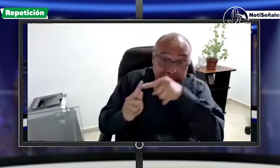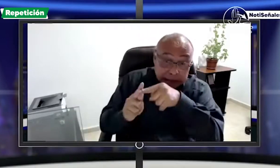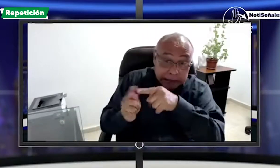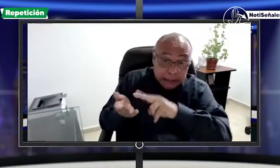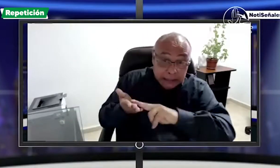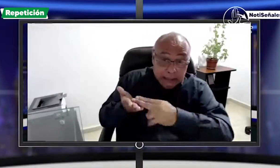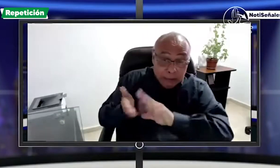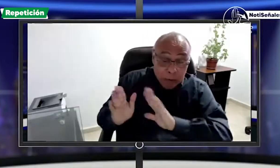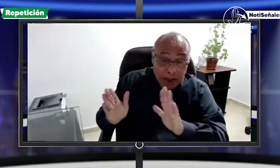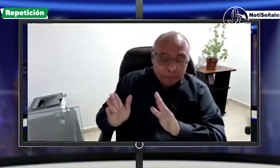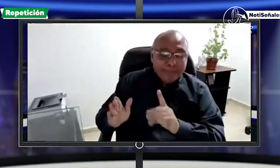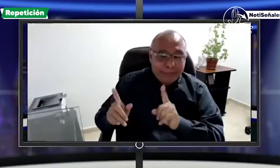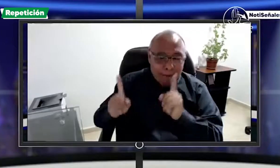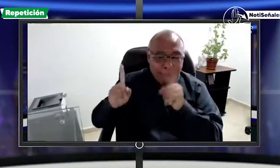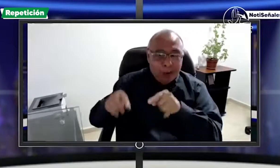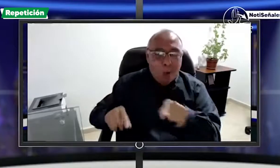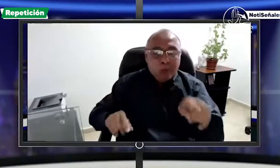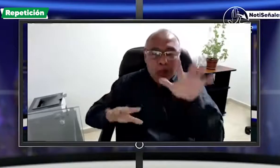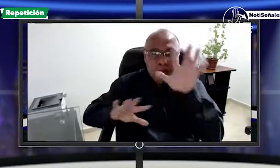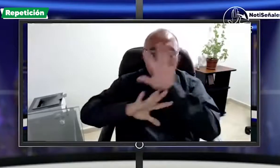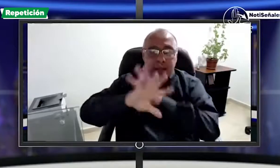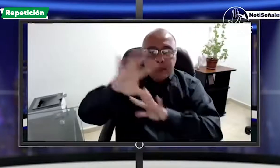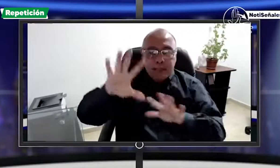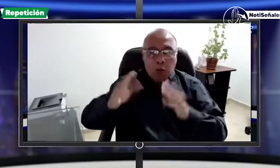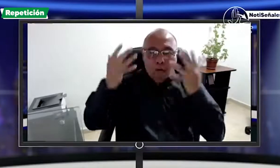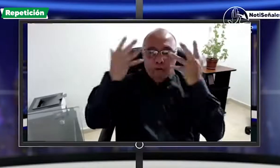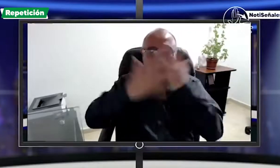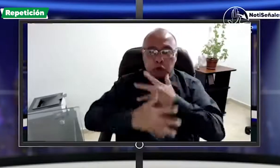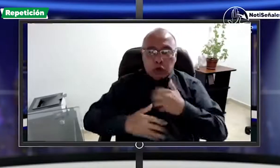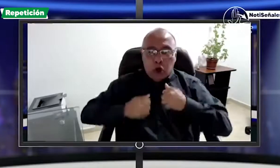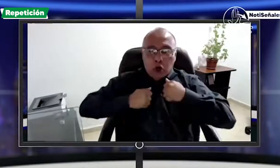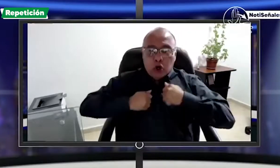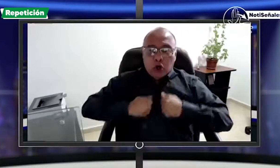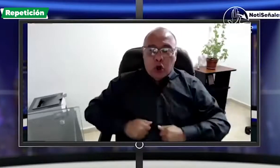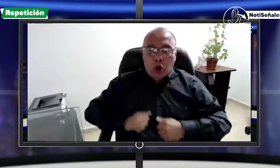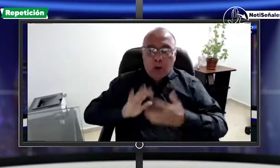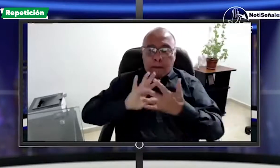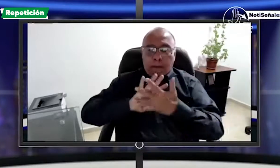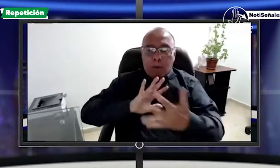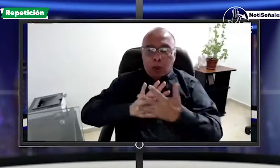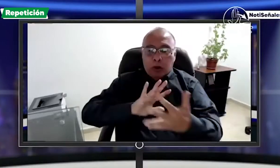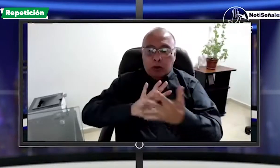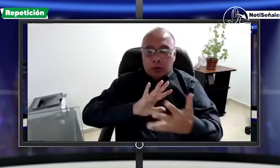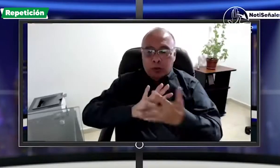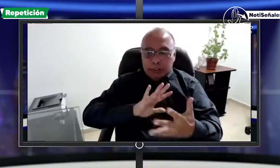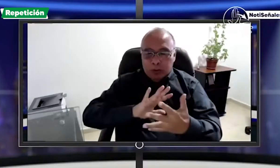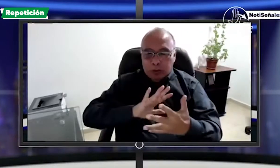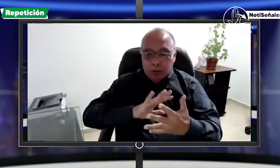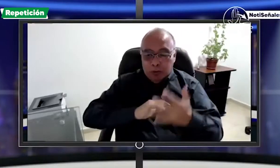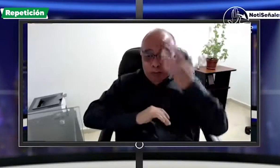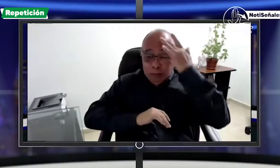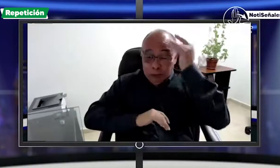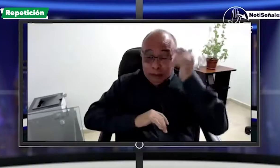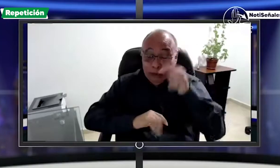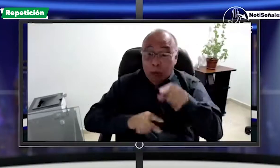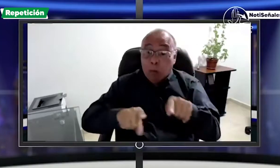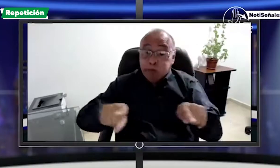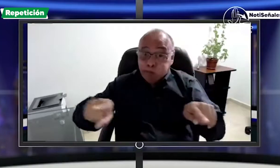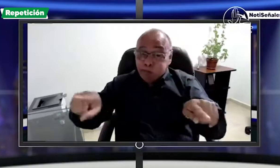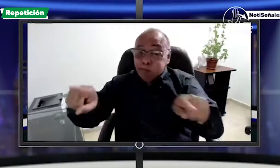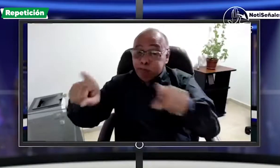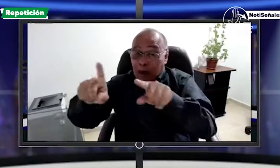También Estamos Viendo Que No Solamente Hablamos De Los Intérpretes Sino Que También Hay Una Confusión Frente Al Rol